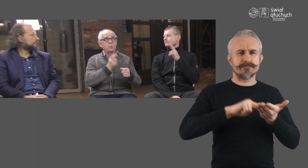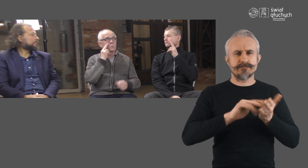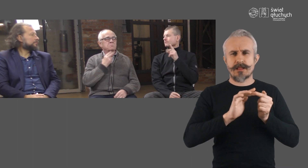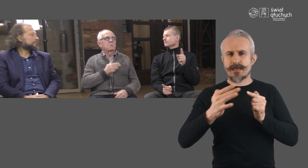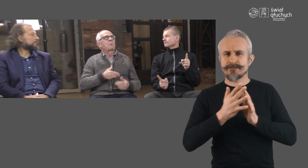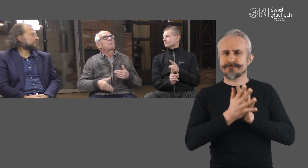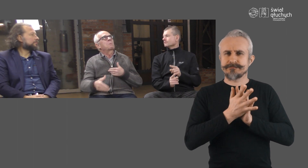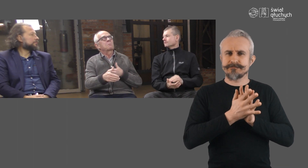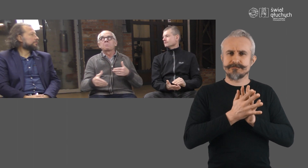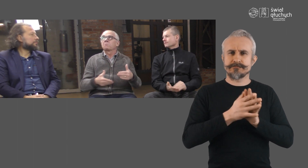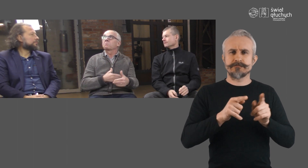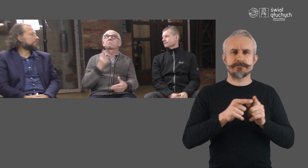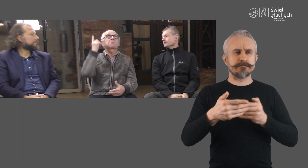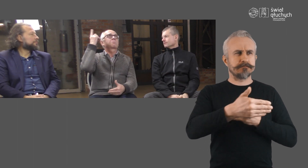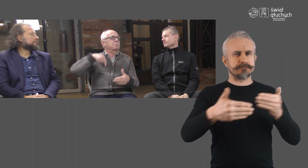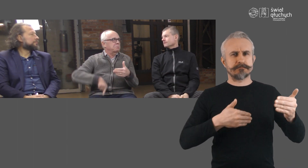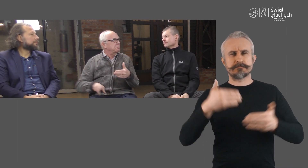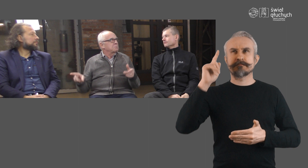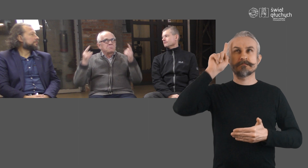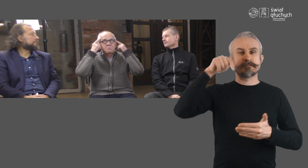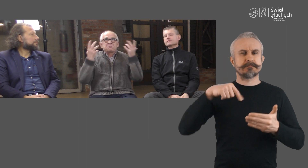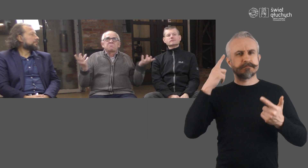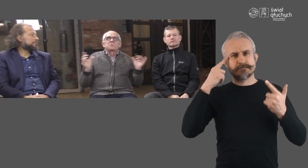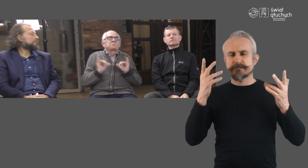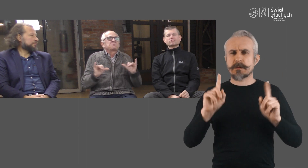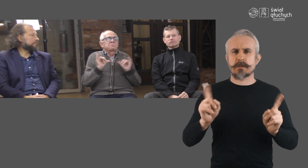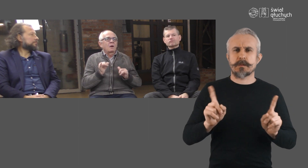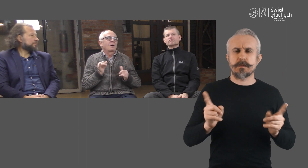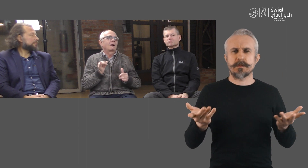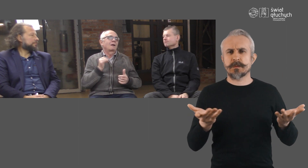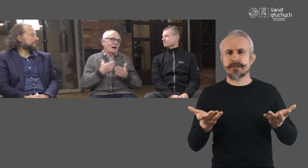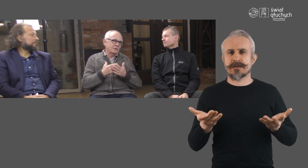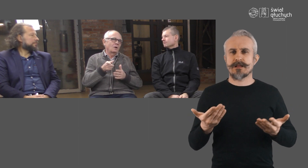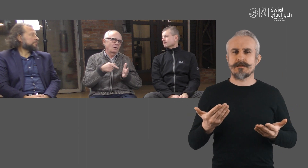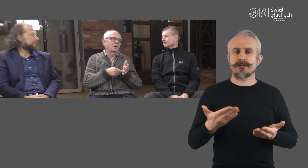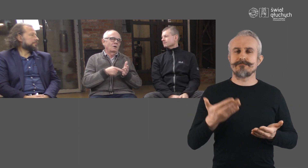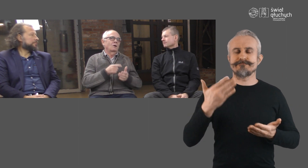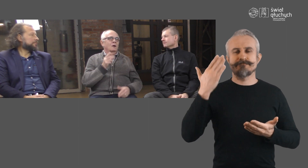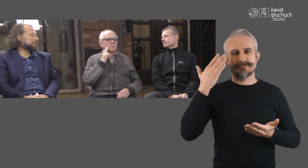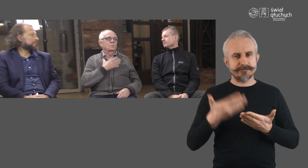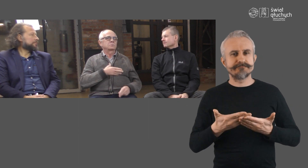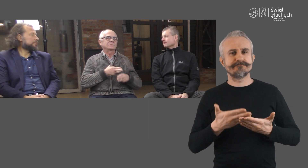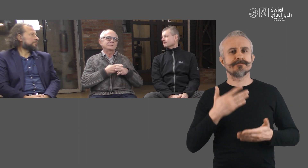przydomków w, na, pod, przed. No nie ma w tym wyobraźni jakby.